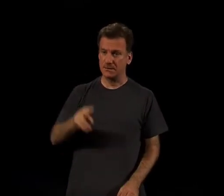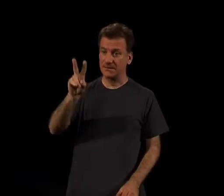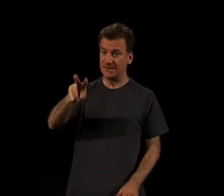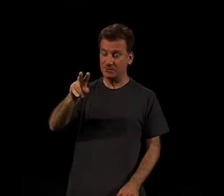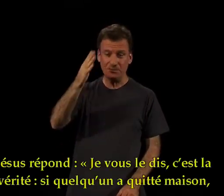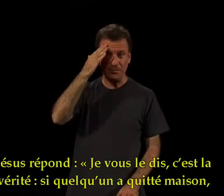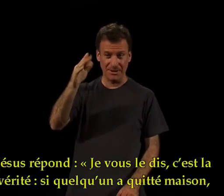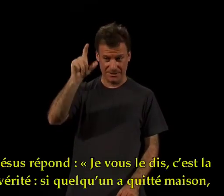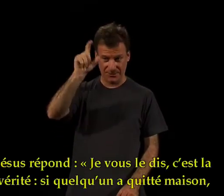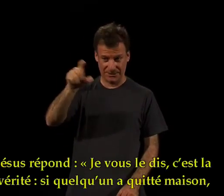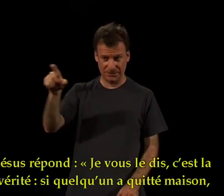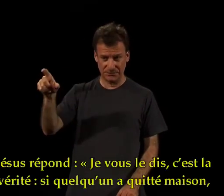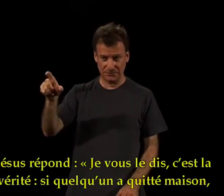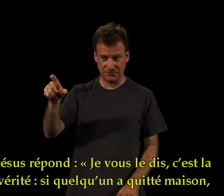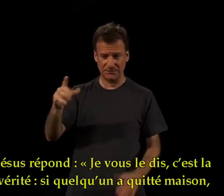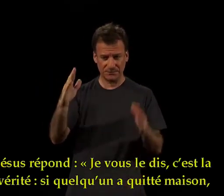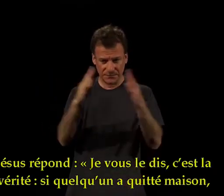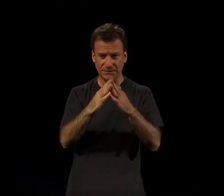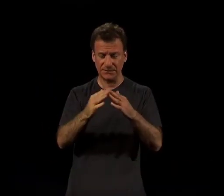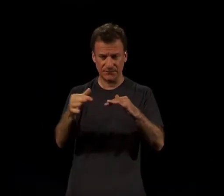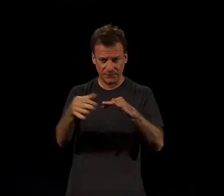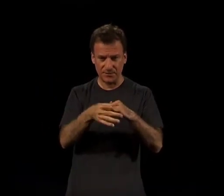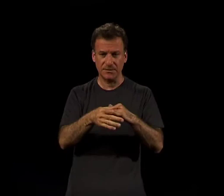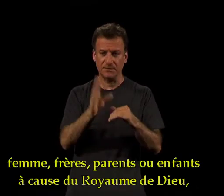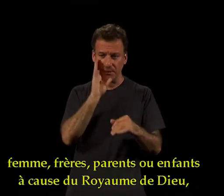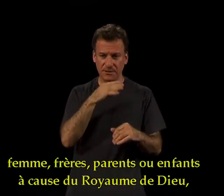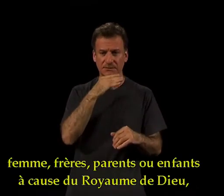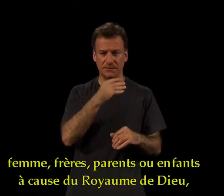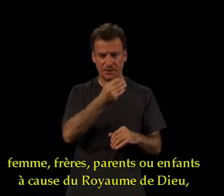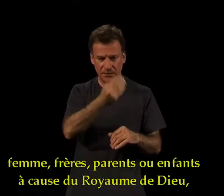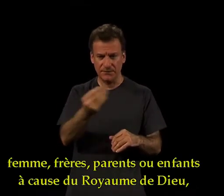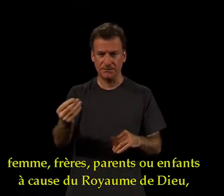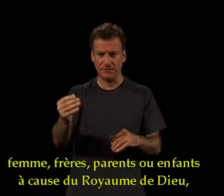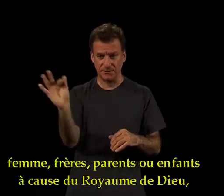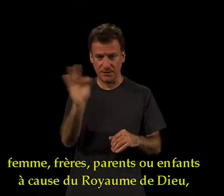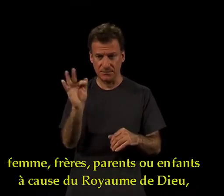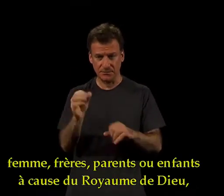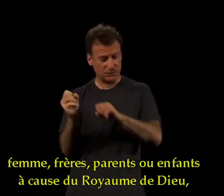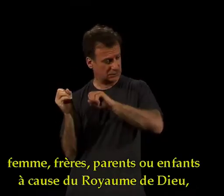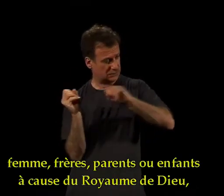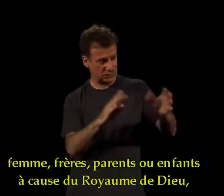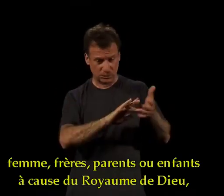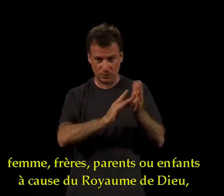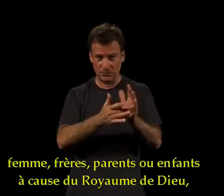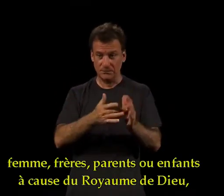» Jésus répond « Je vous le dis, c'est la vérité. Si quelqu'un a quitté maison, femme, frère, parent ou enfant à cause du royaume de Dieu,